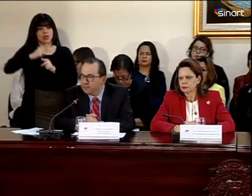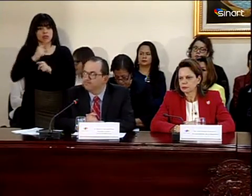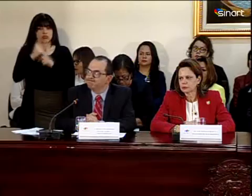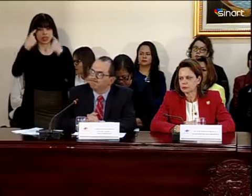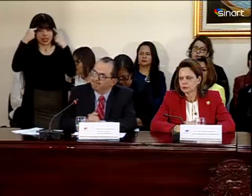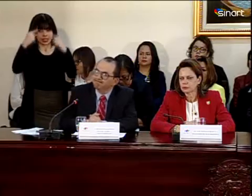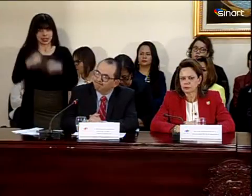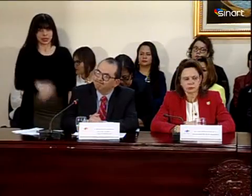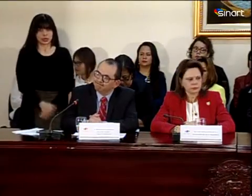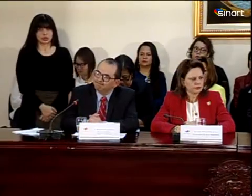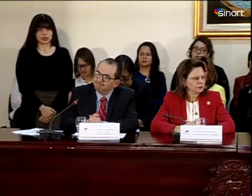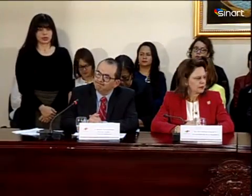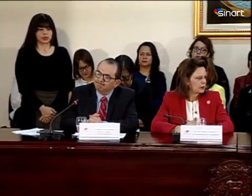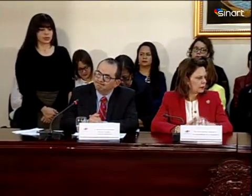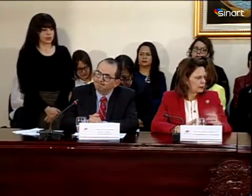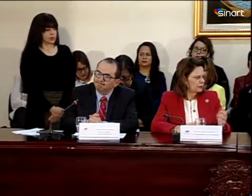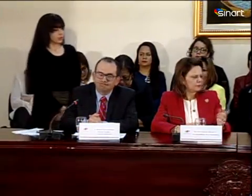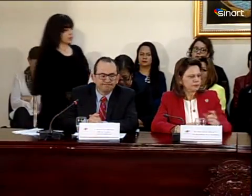éxito.